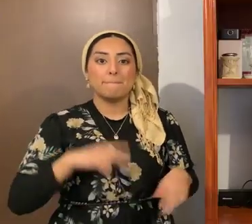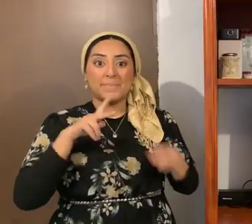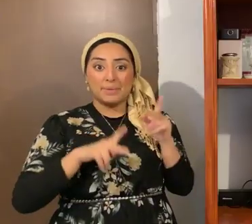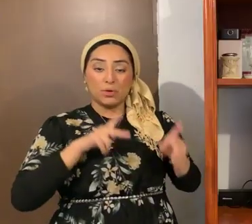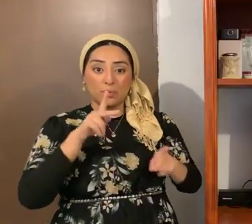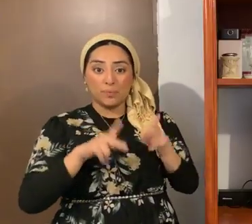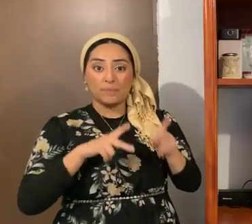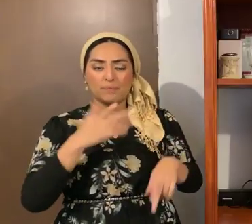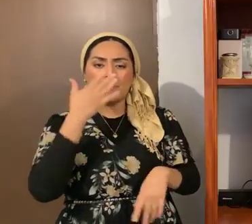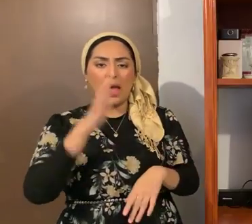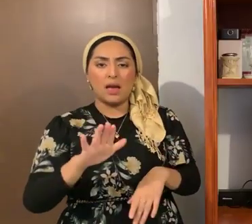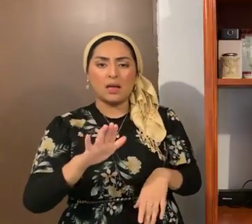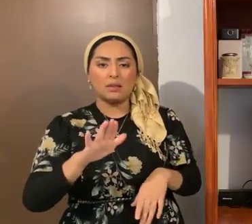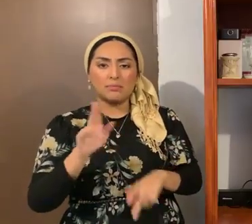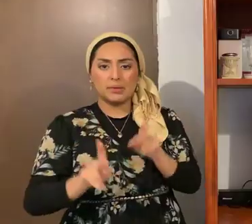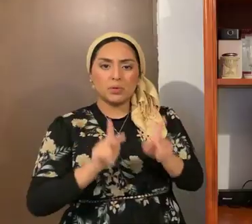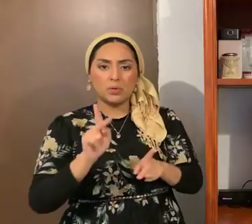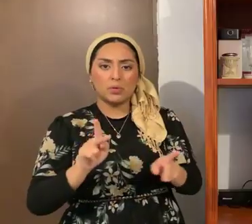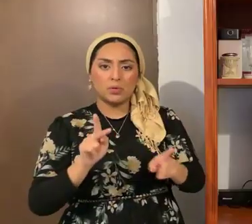Gente perversa